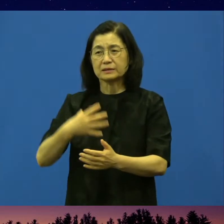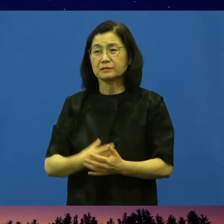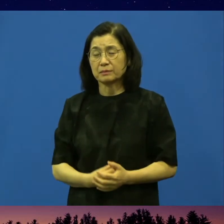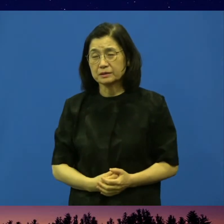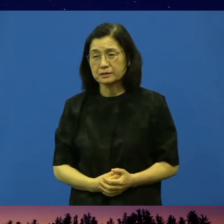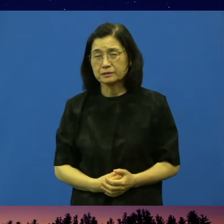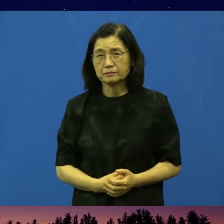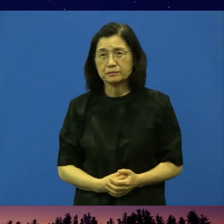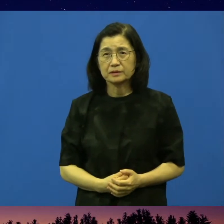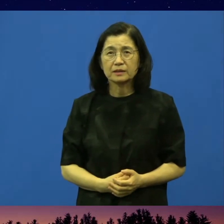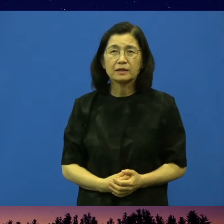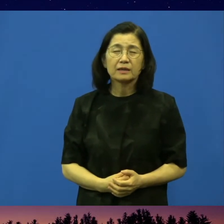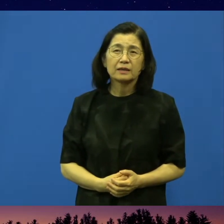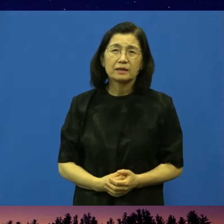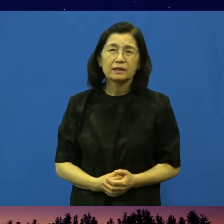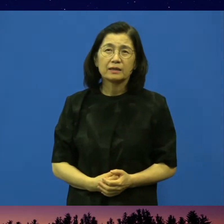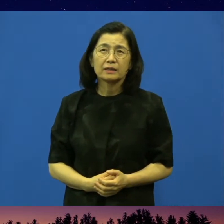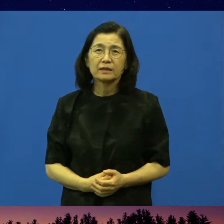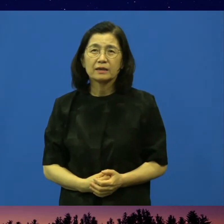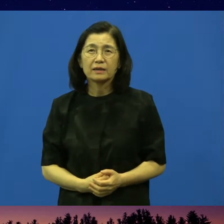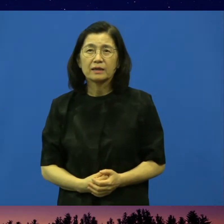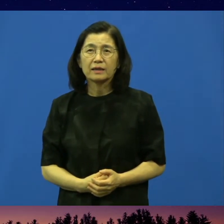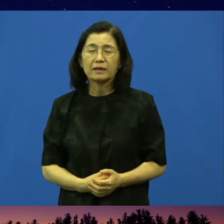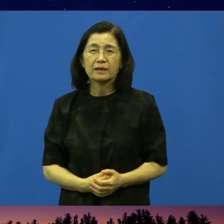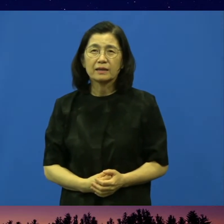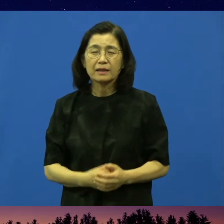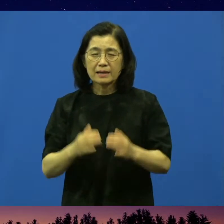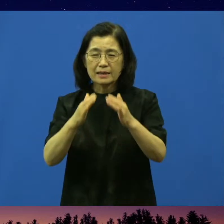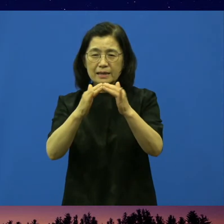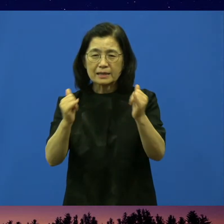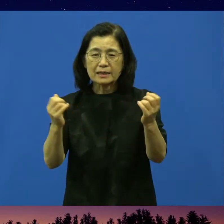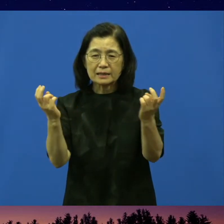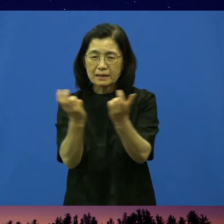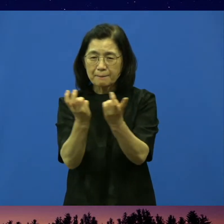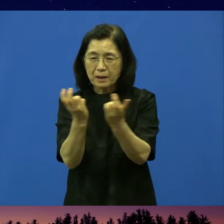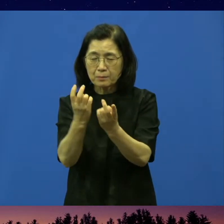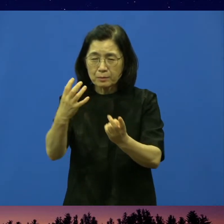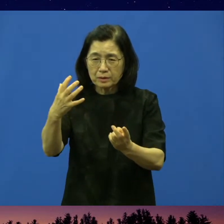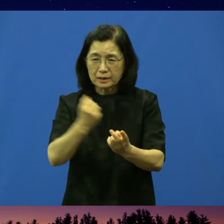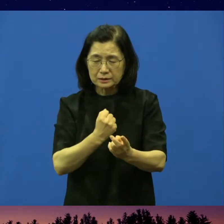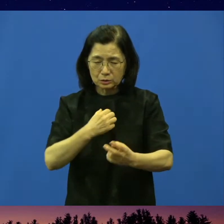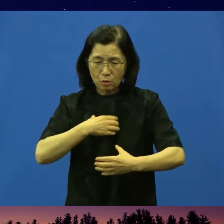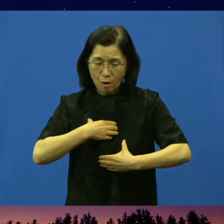우리가 자주 빠지는 시험은 우리의 방식으로 안정한 삶을 추구하는 것입니다.